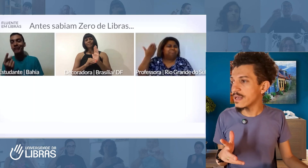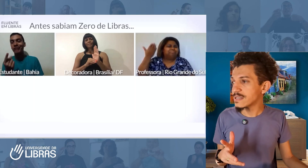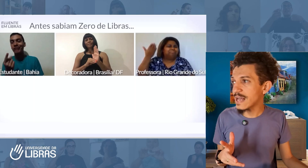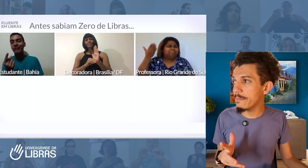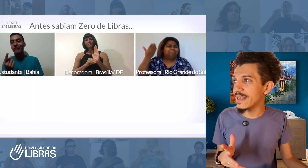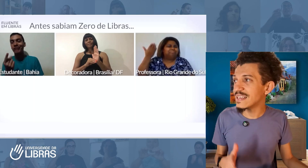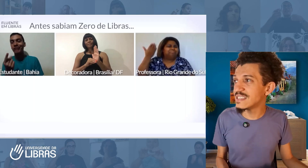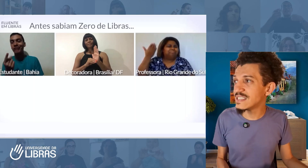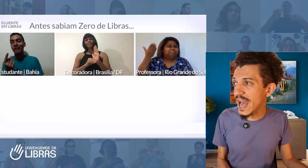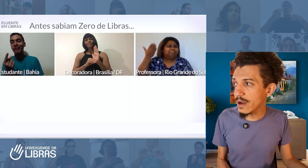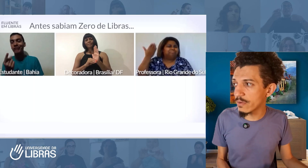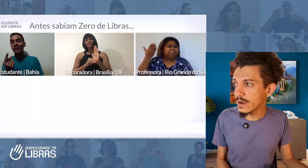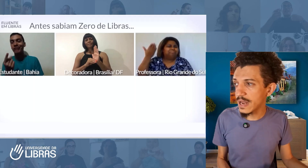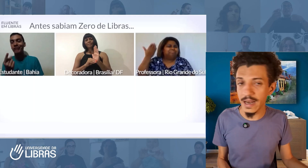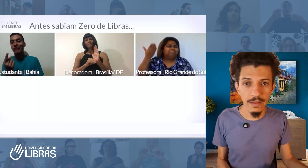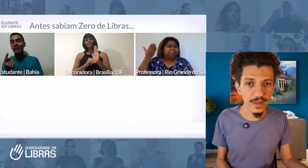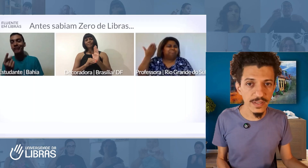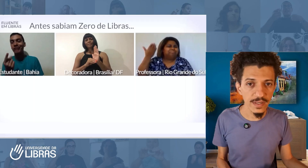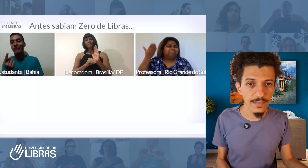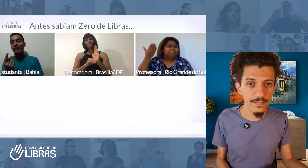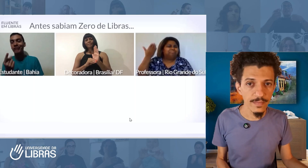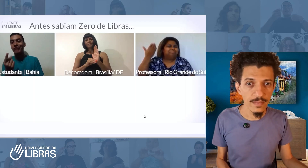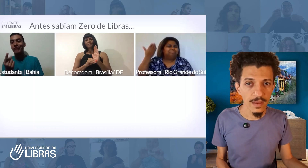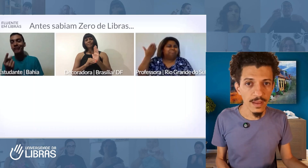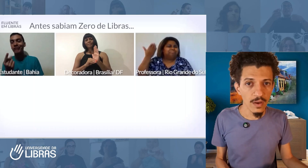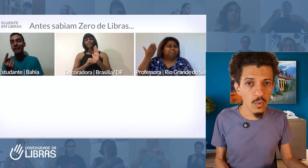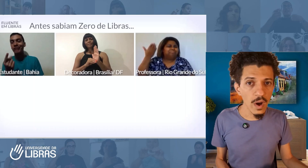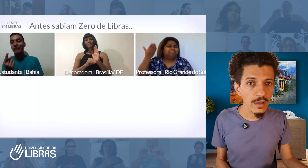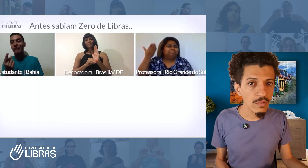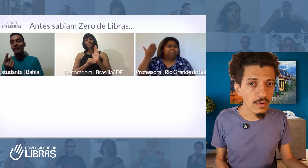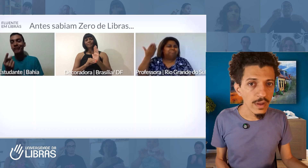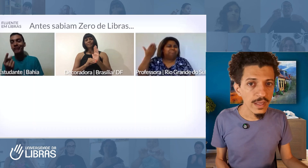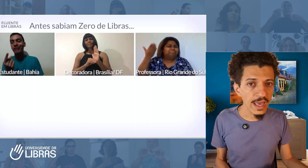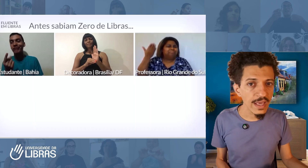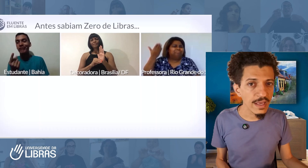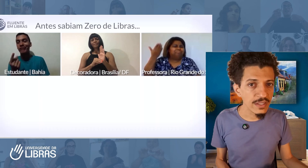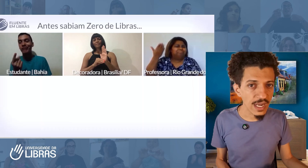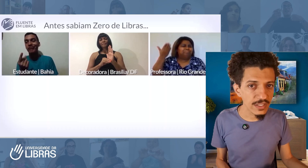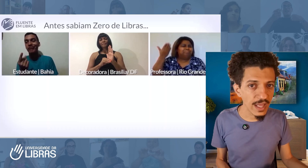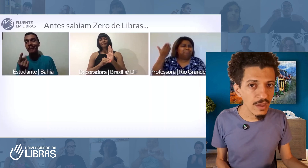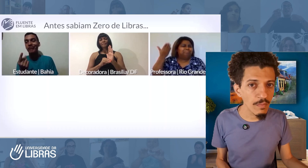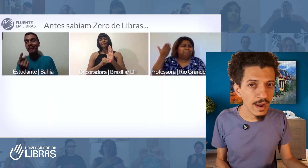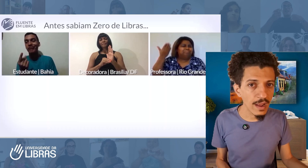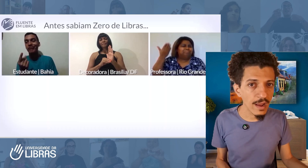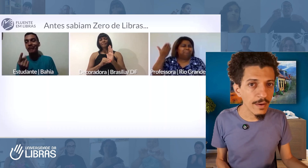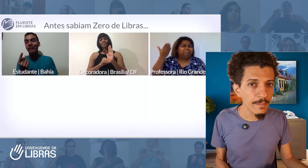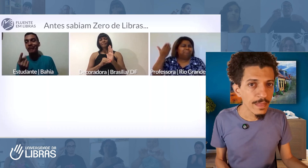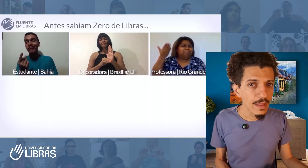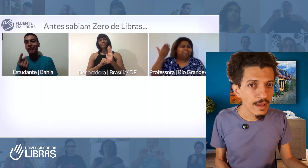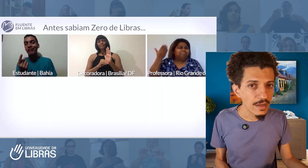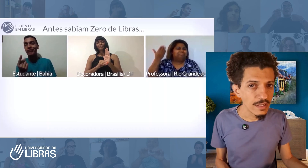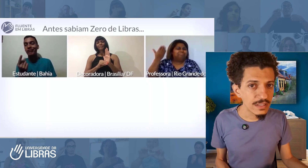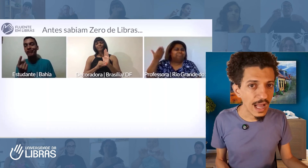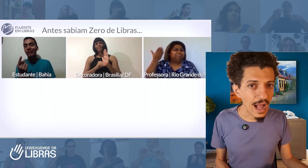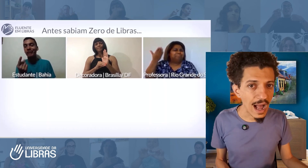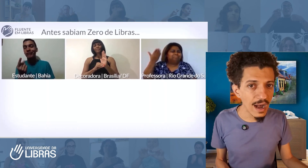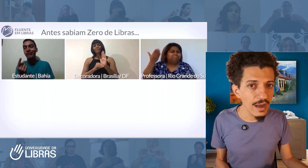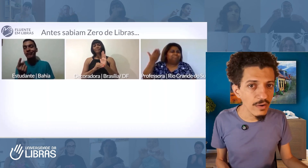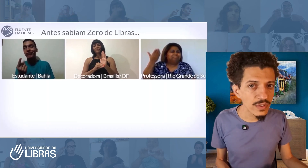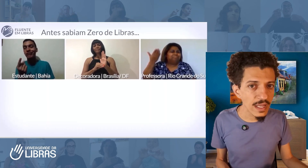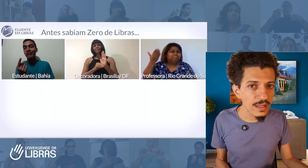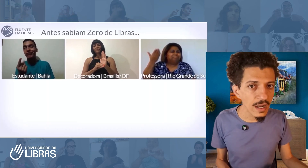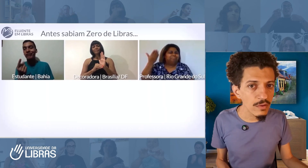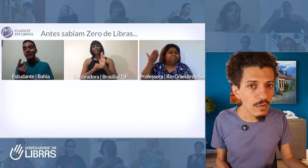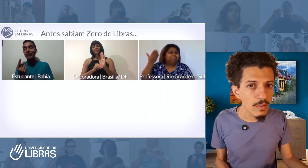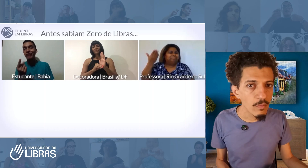quem sabe 0 na Libras, quanto quem já tem está há